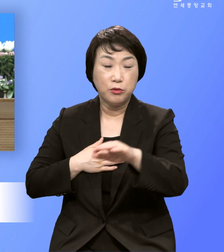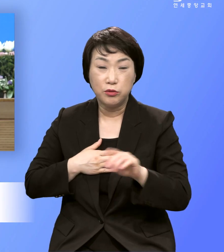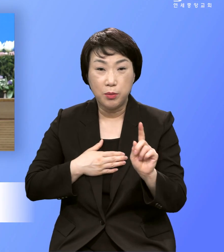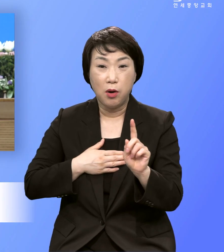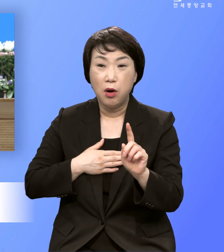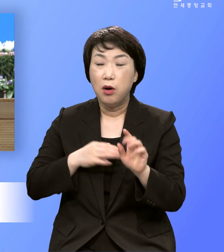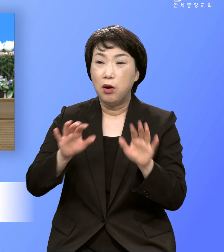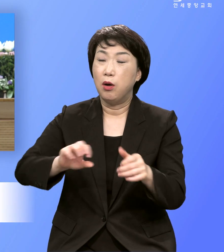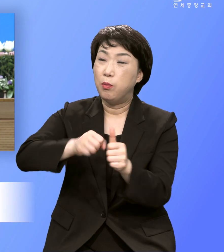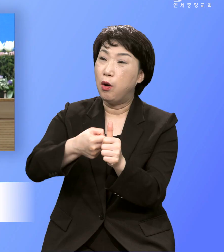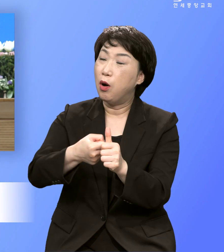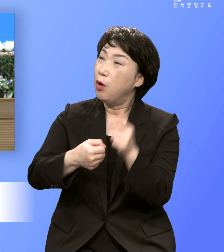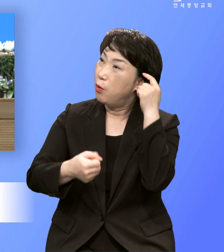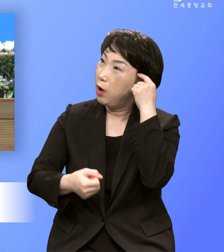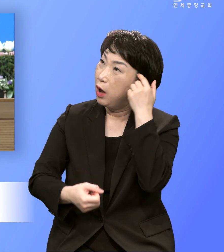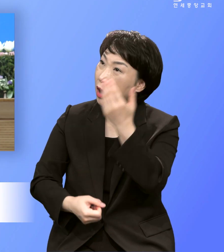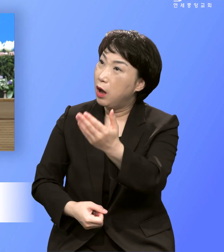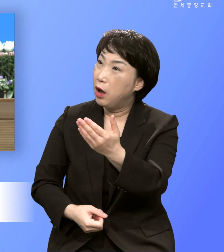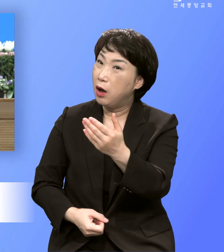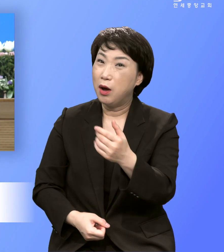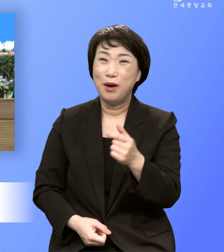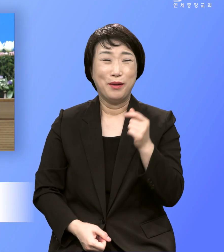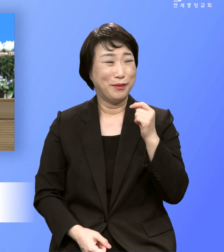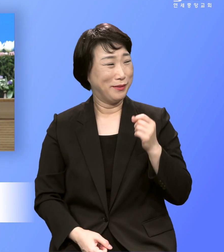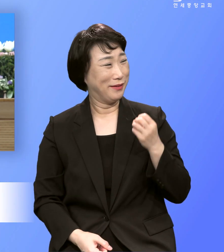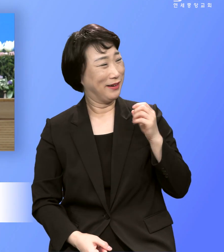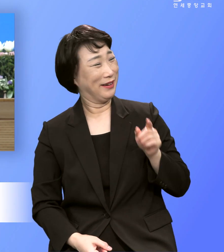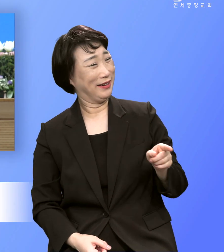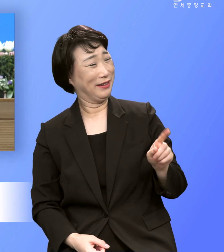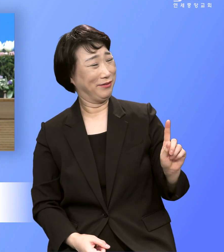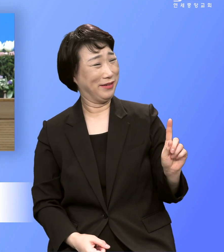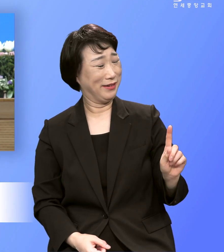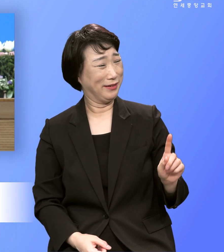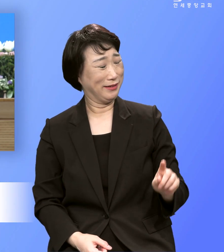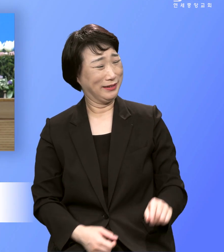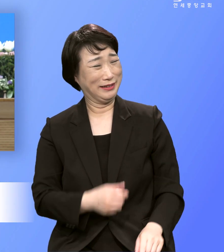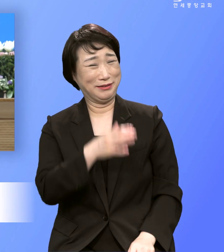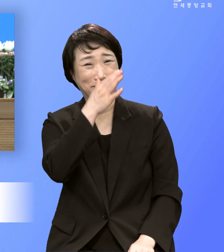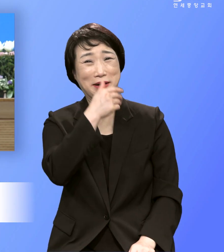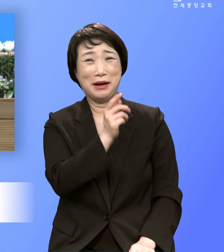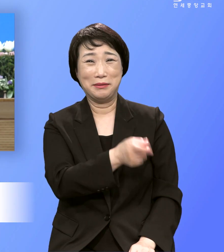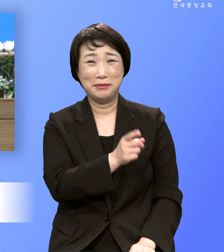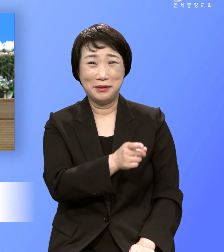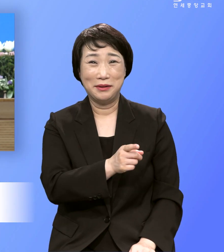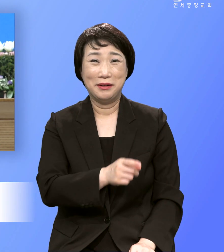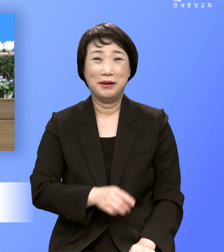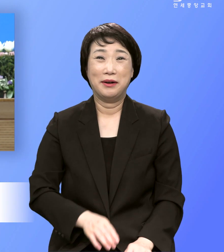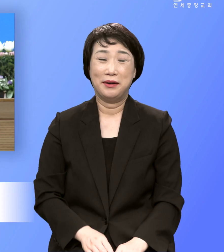법대로 이렇게 처형하느냐 한다면 이 사람 앞만 봐도 등신 아니야?